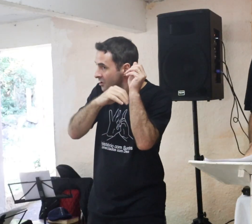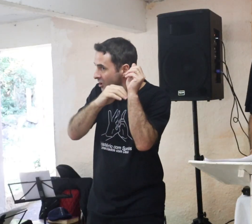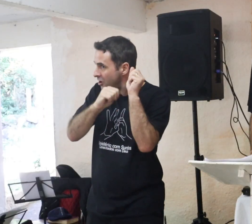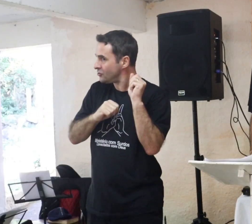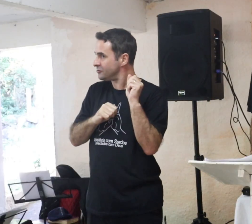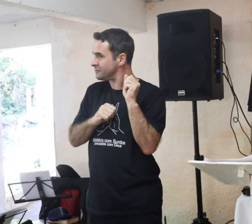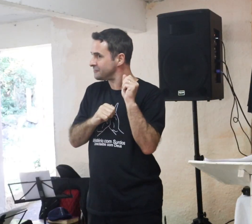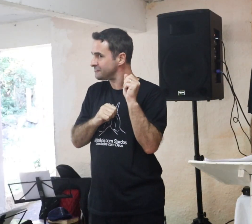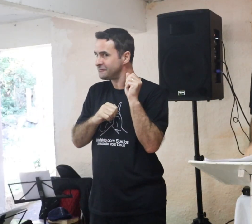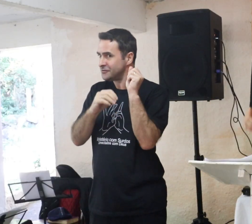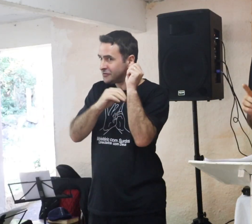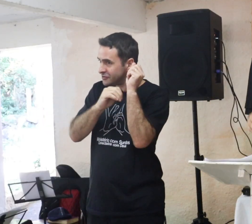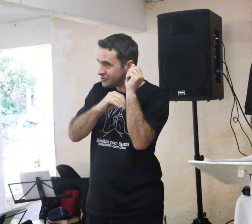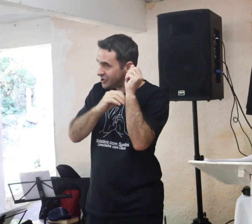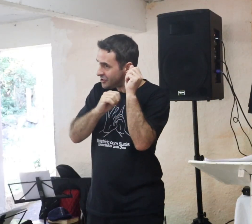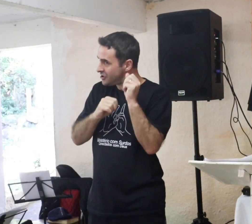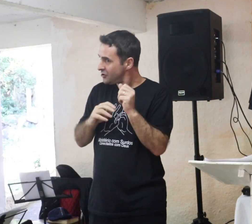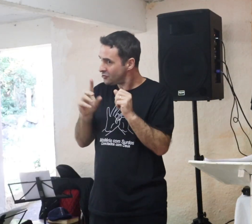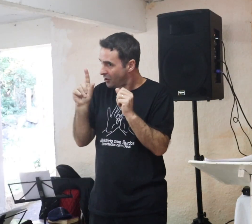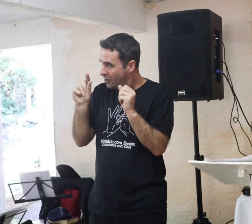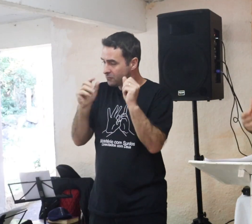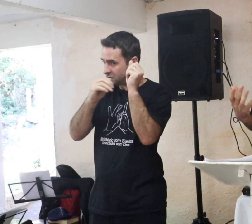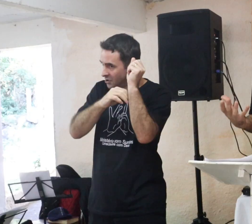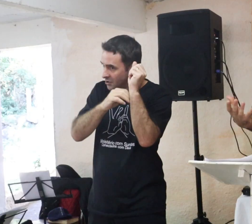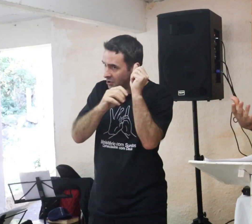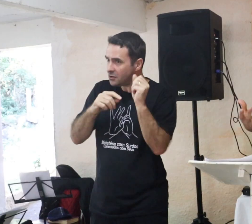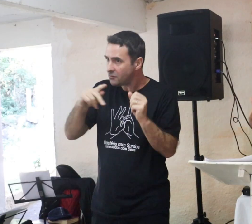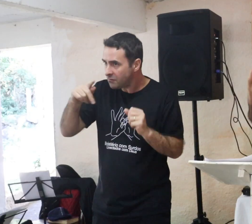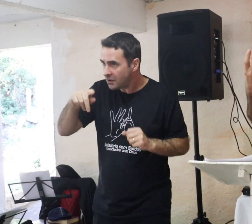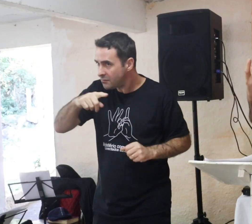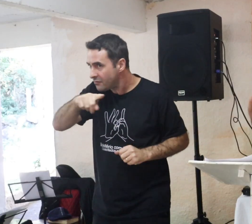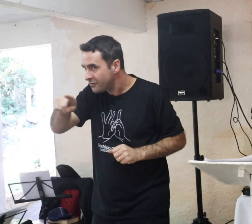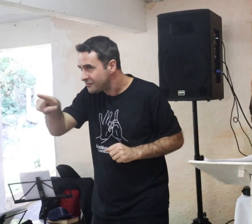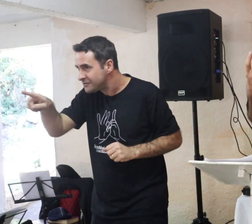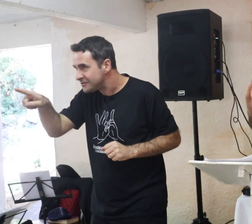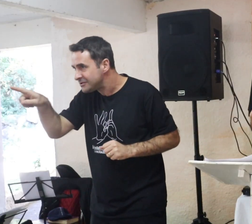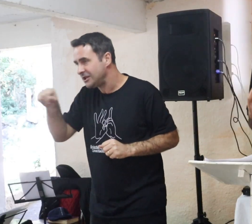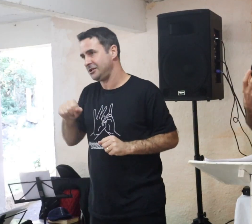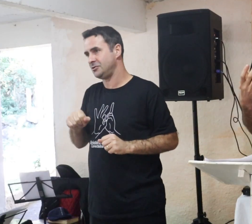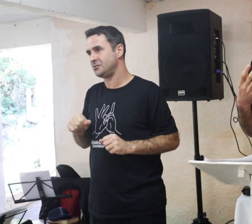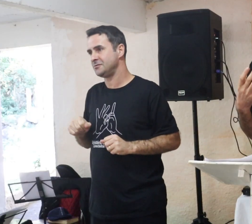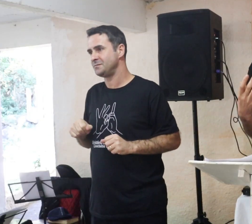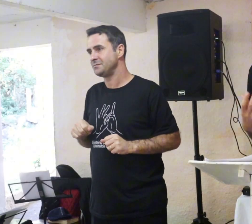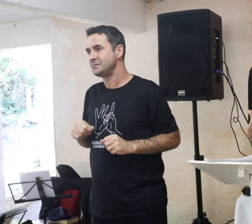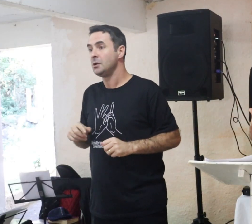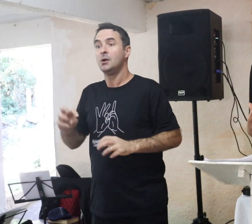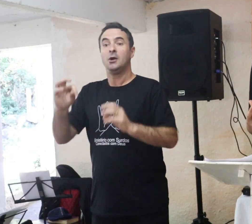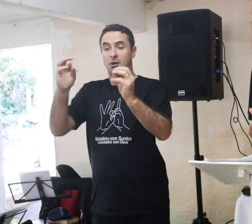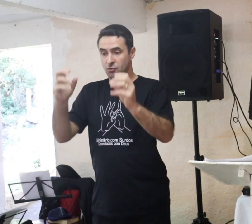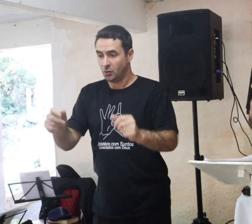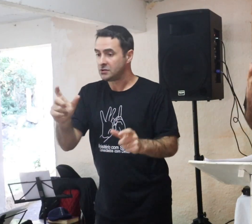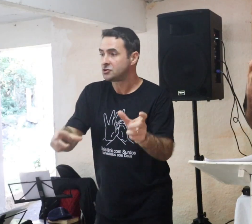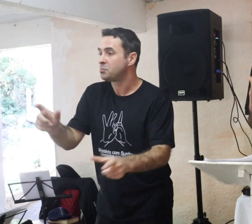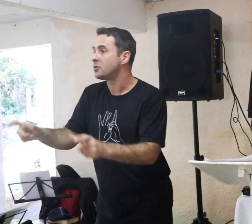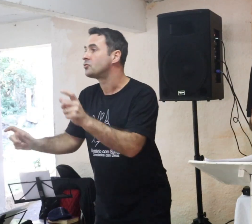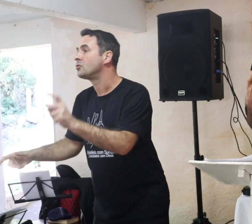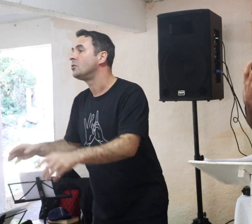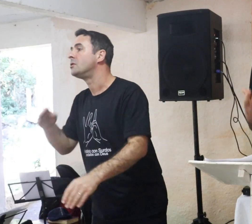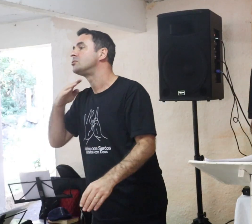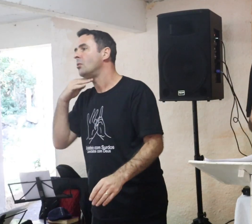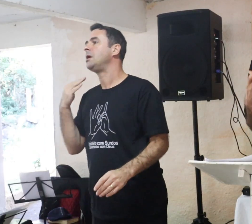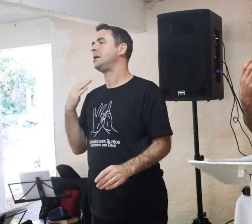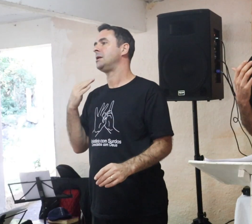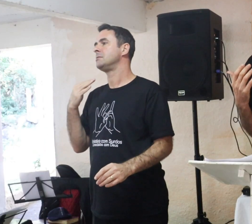contar isso para eles depois em casa. Olha, eu vou te contar um mistério. E ele revela, nem todos dormiremos, mas